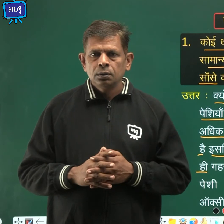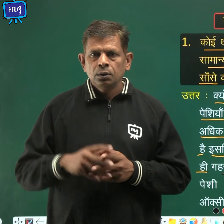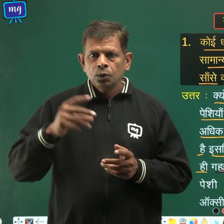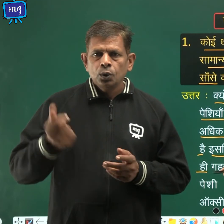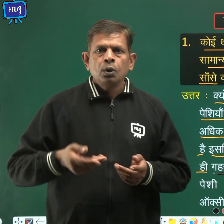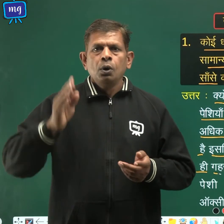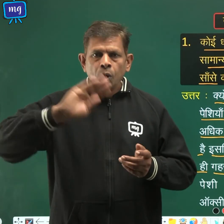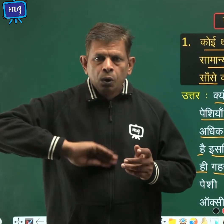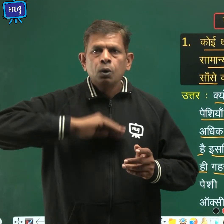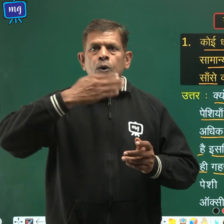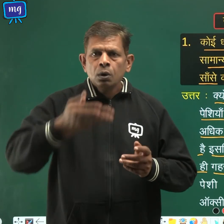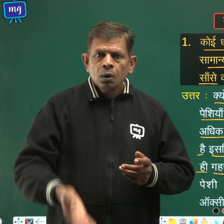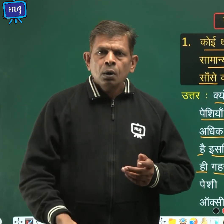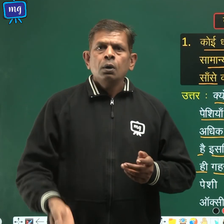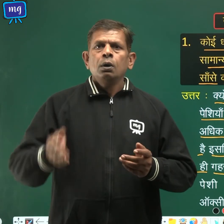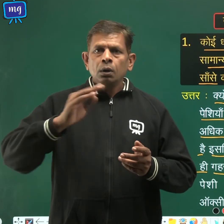गहरी सांसें लेता है